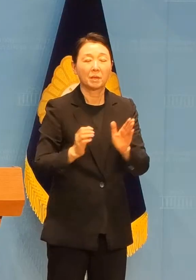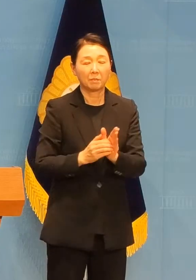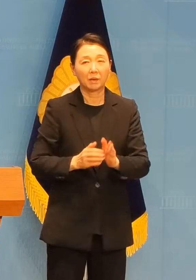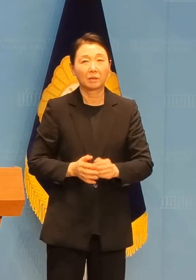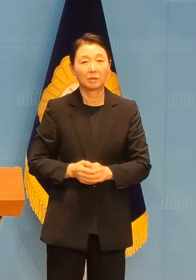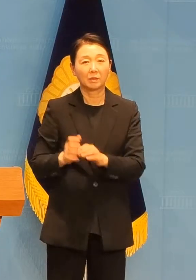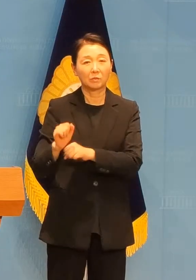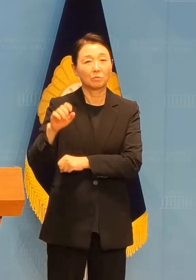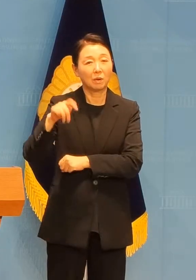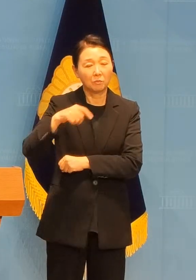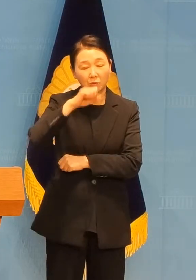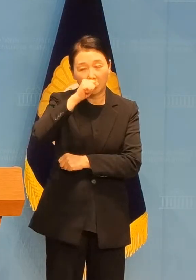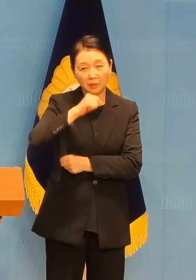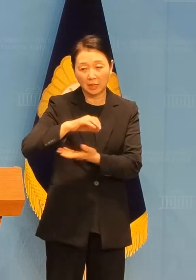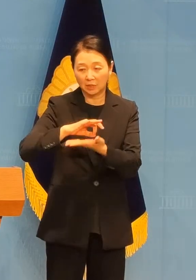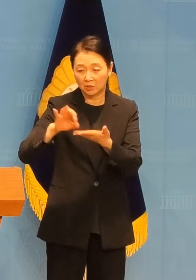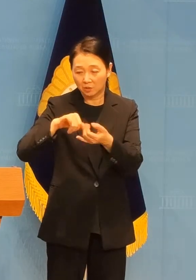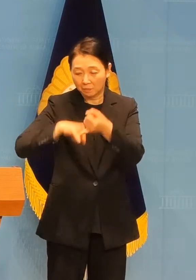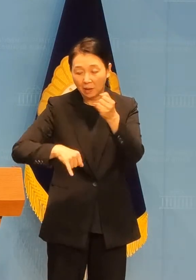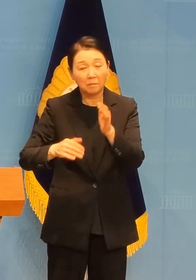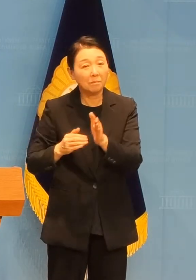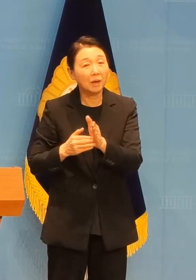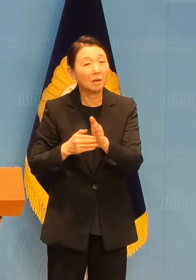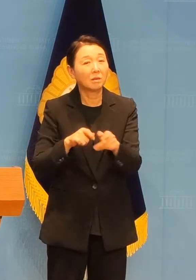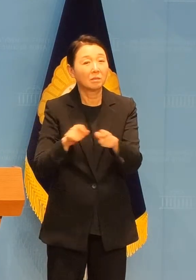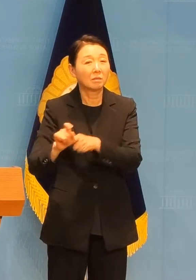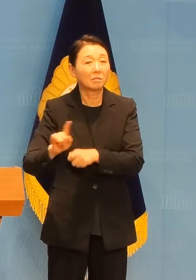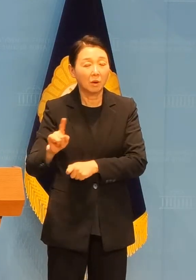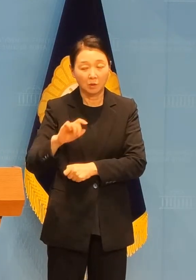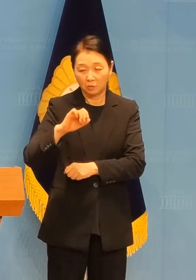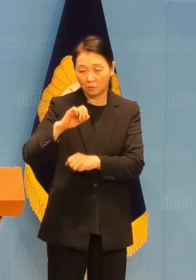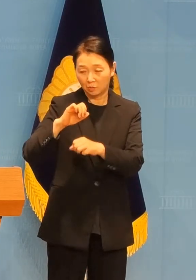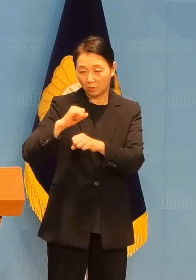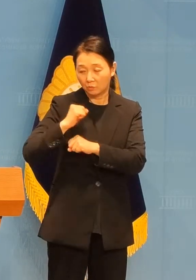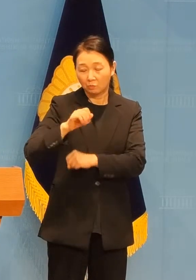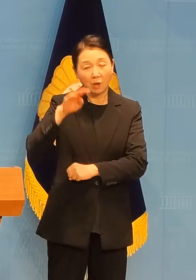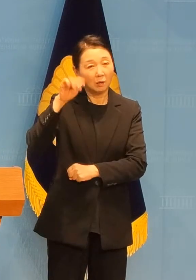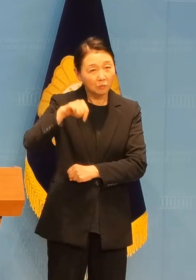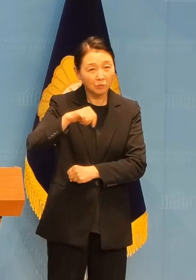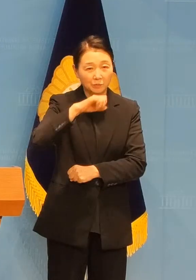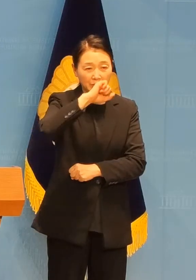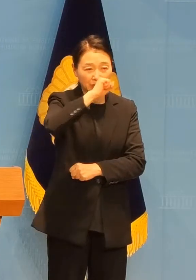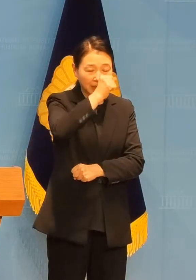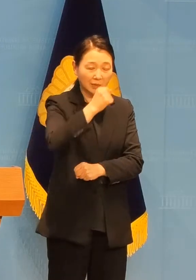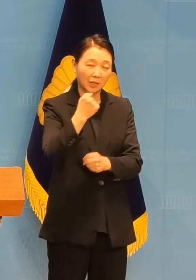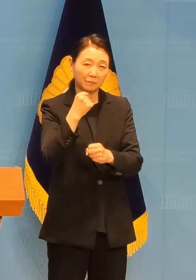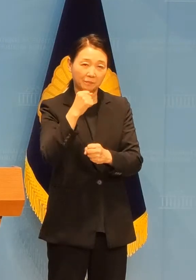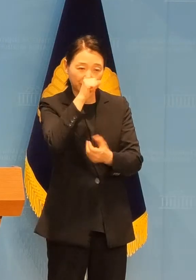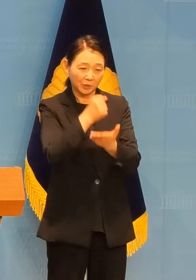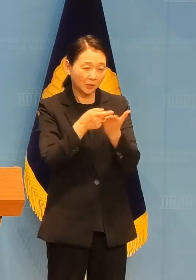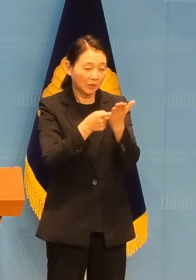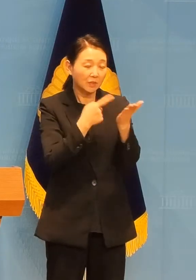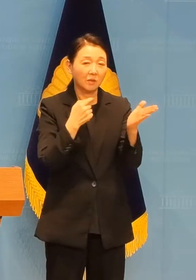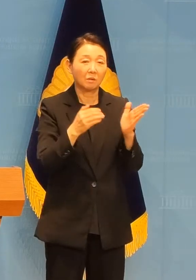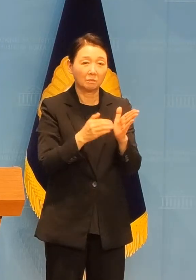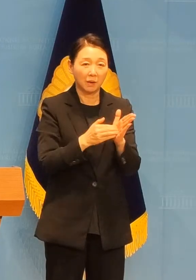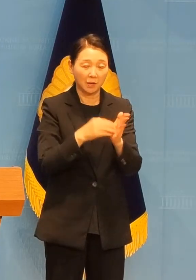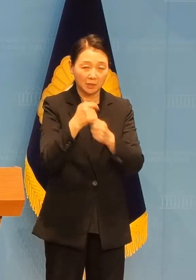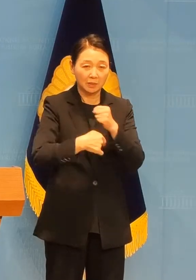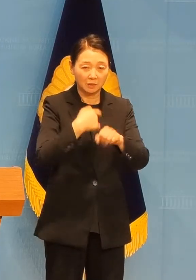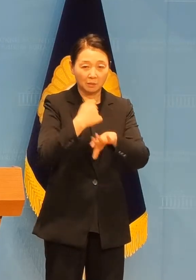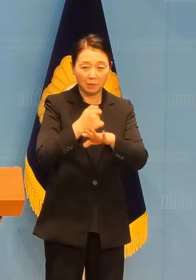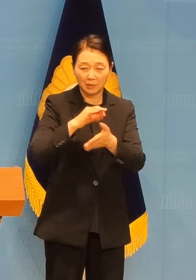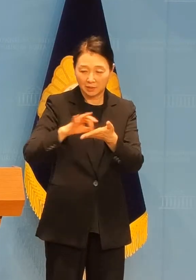집행 지원 문제는 국방부가 재정당국에 정상적으로 예산을 신청했으며 연말